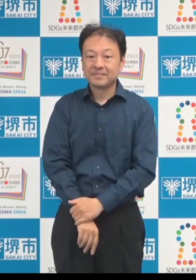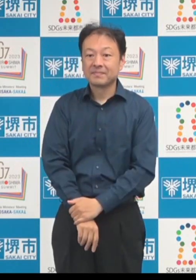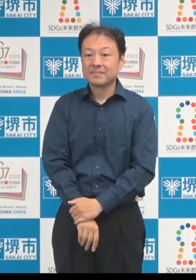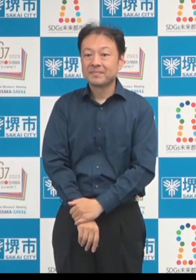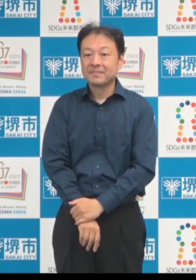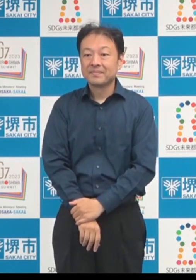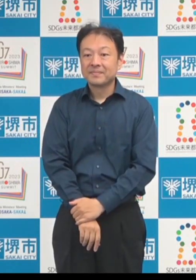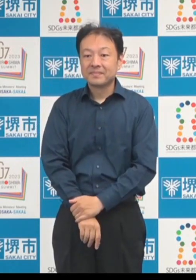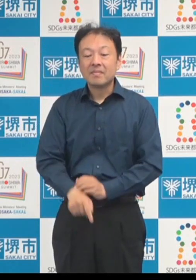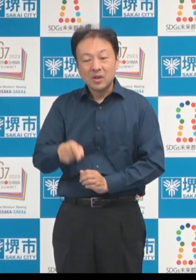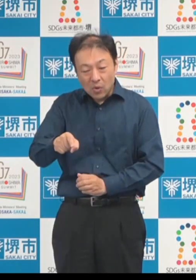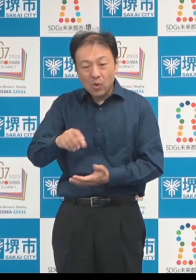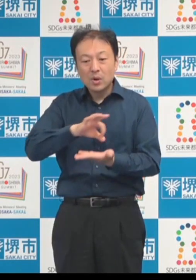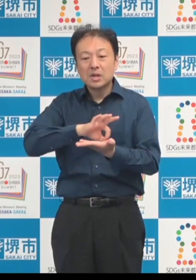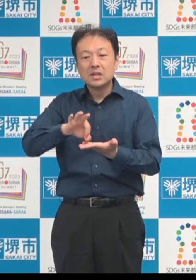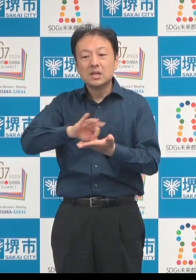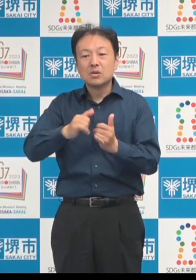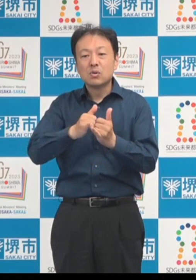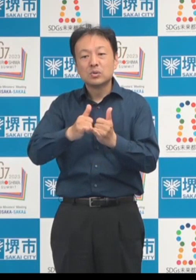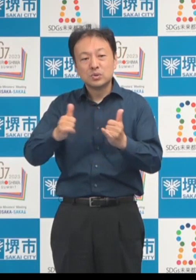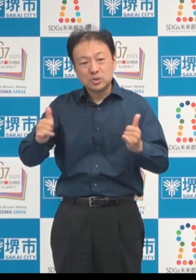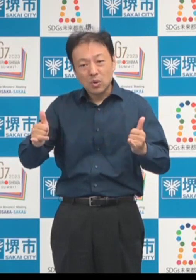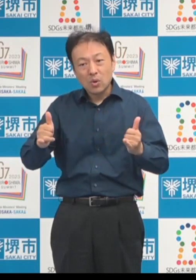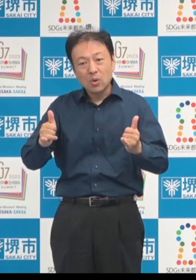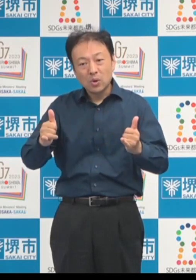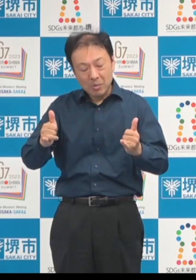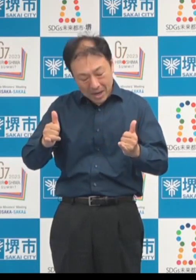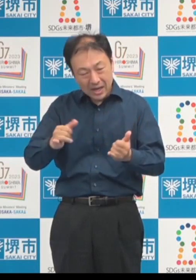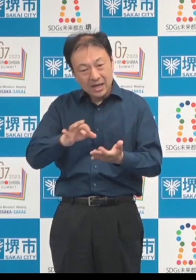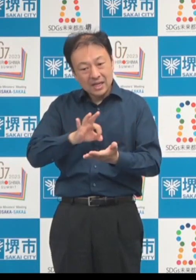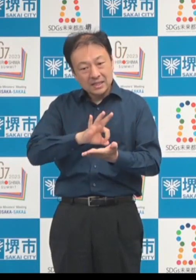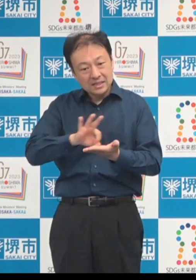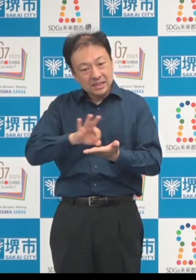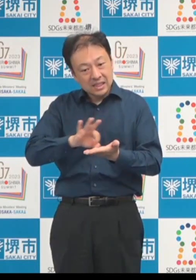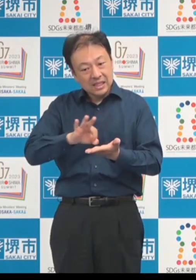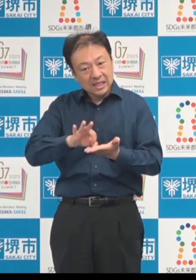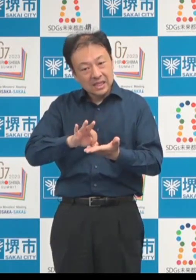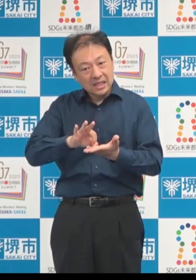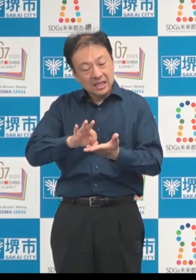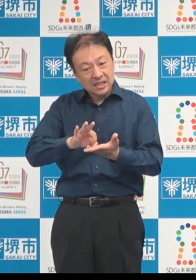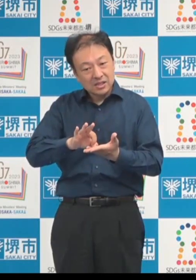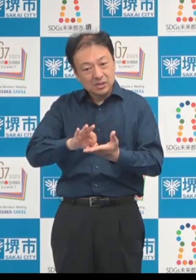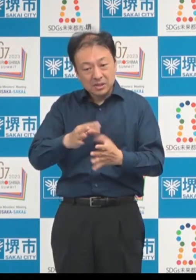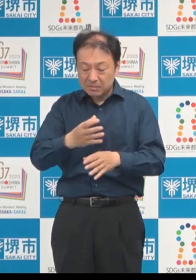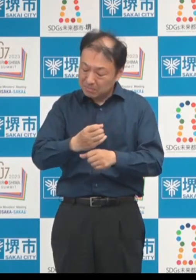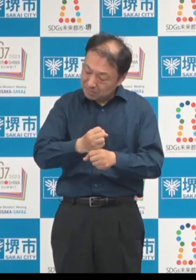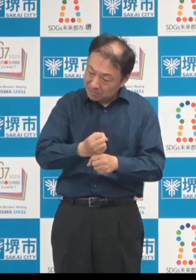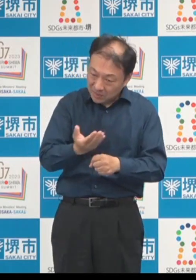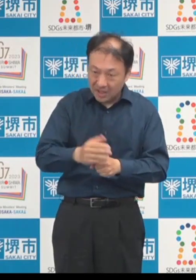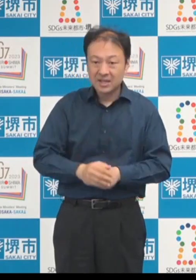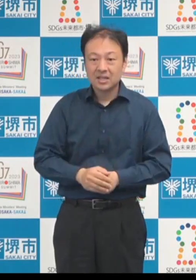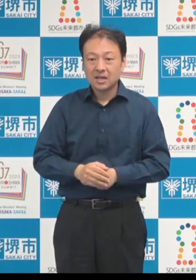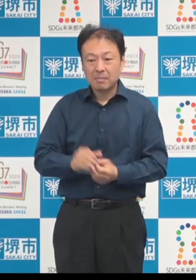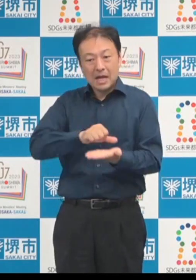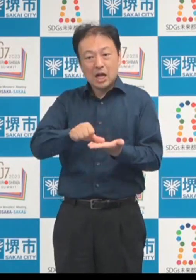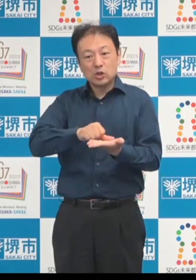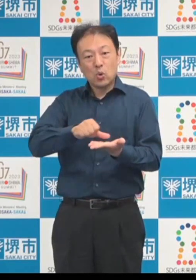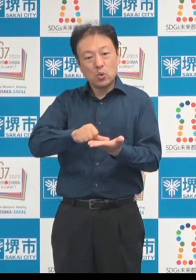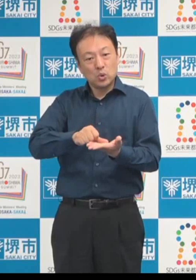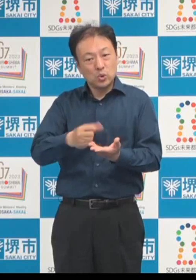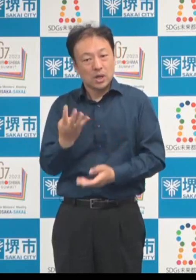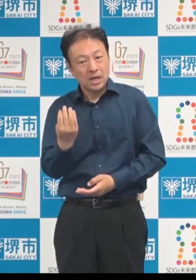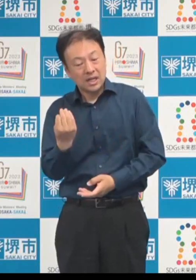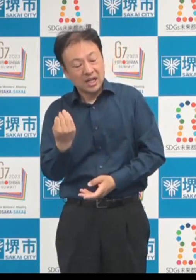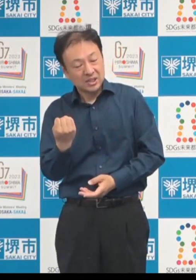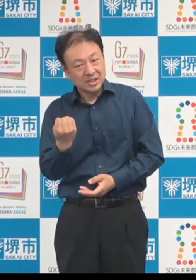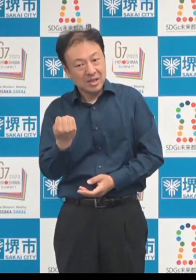どれぐらいの利用者というかですね、利用頻度、もしくは登録者数を想定していらっしゃる